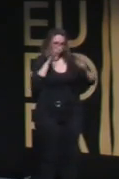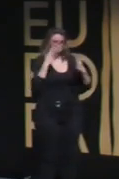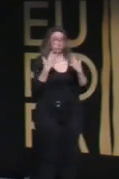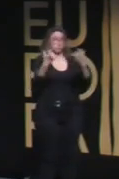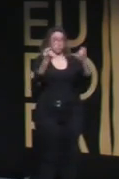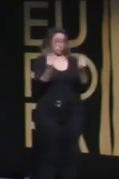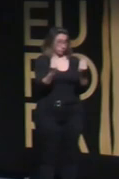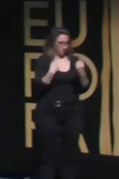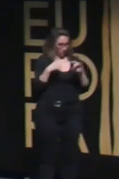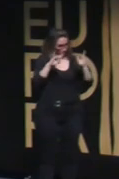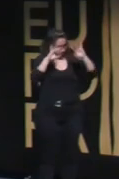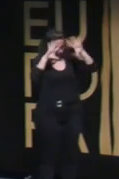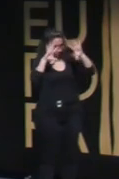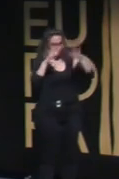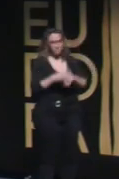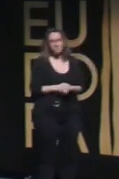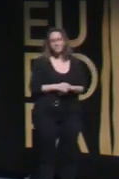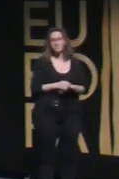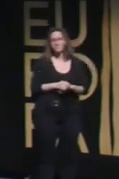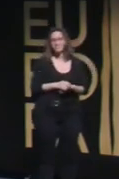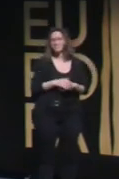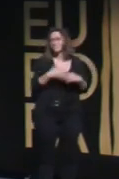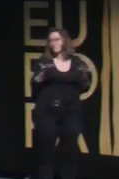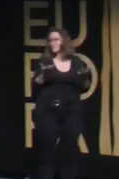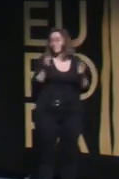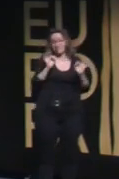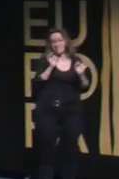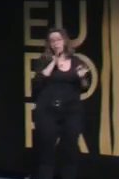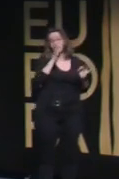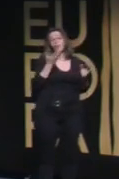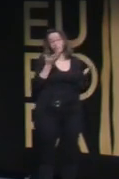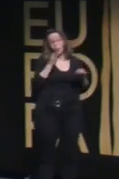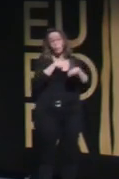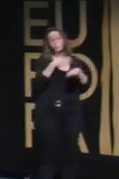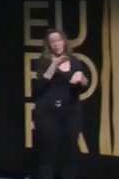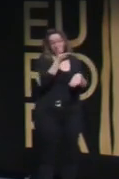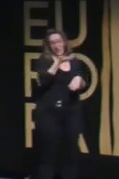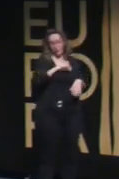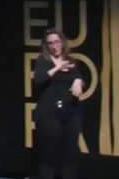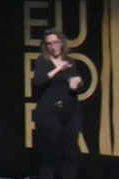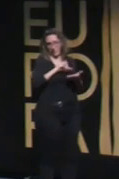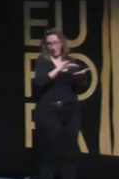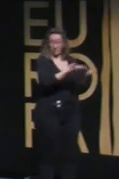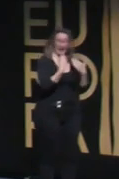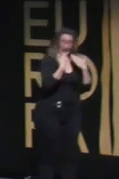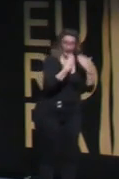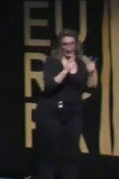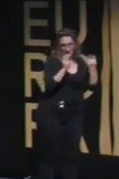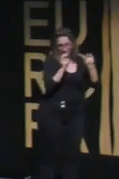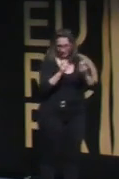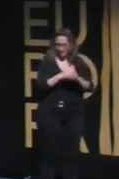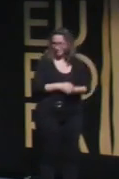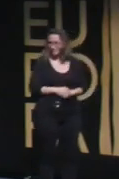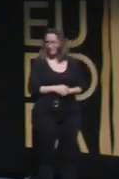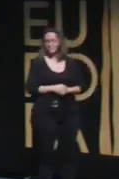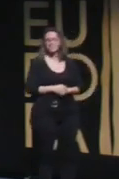bueno. Luego igual se arrepienten desde el ayuntamiento por haberme invitado. Vale,